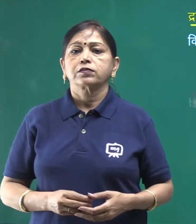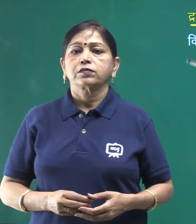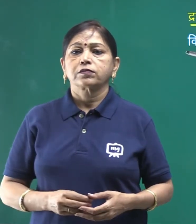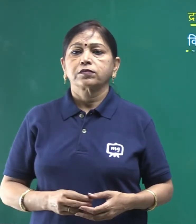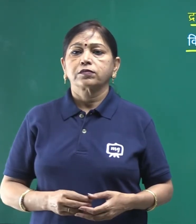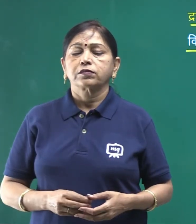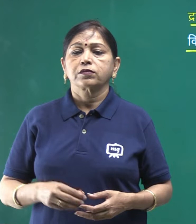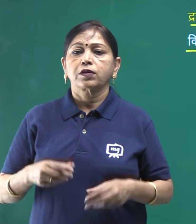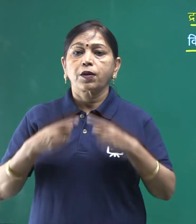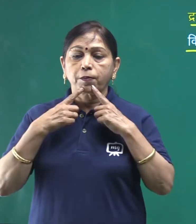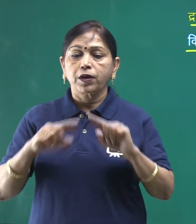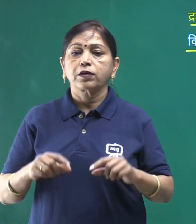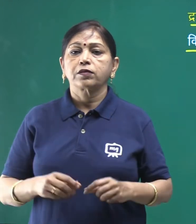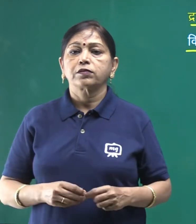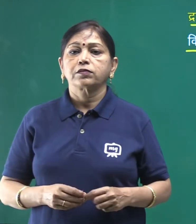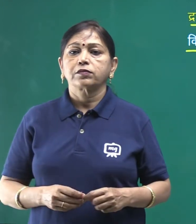किंतु